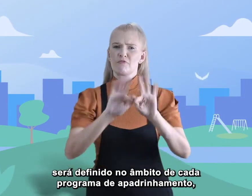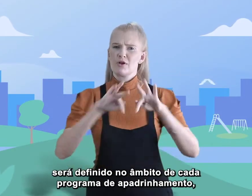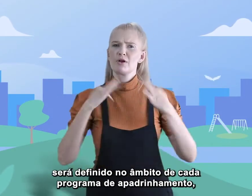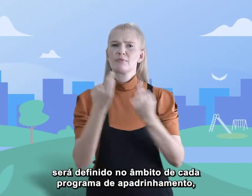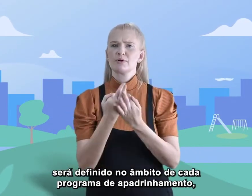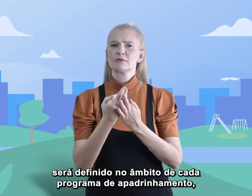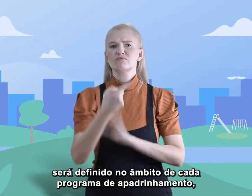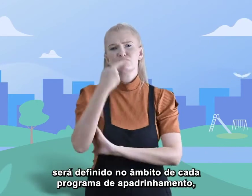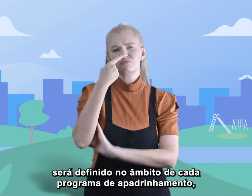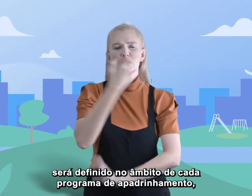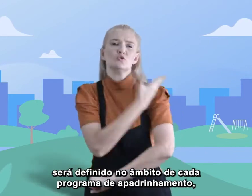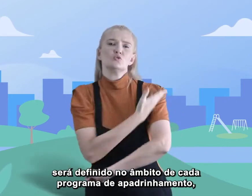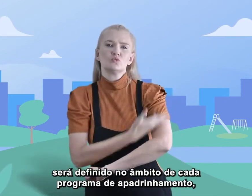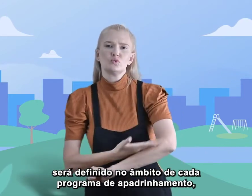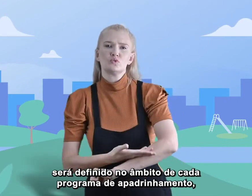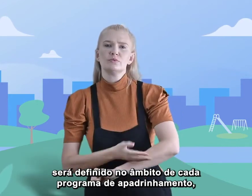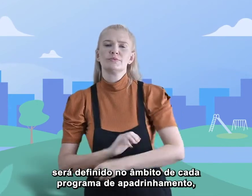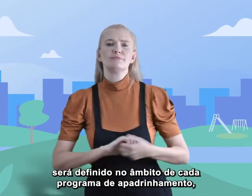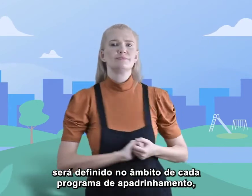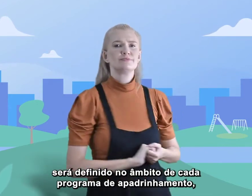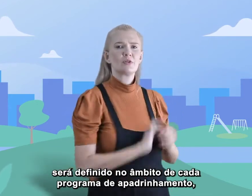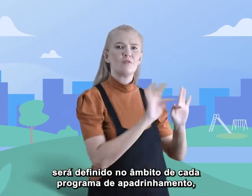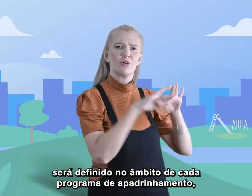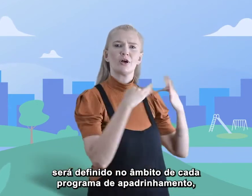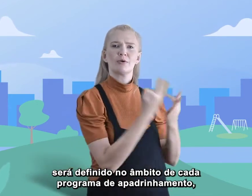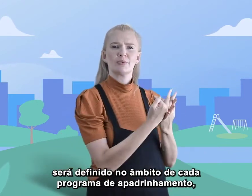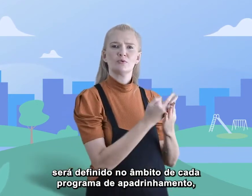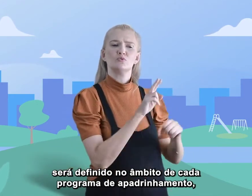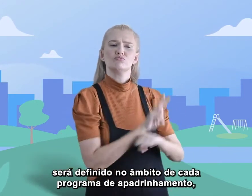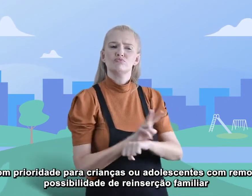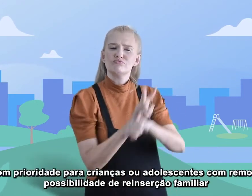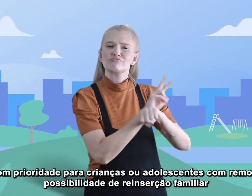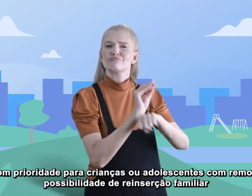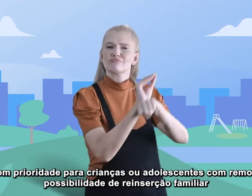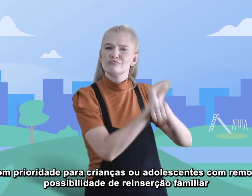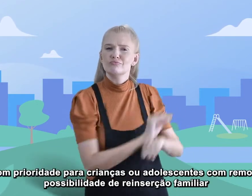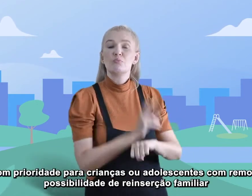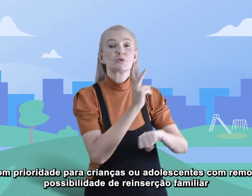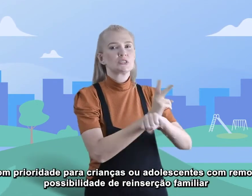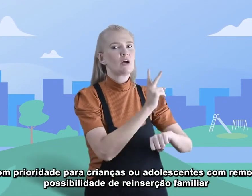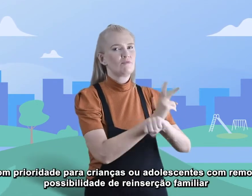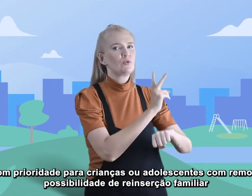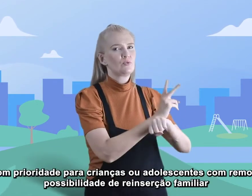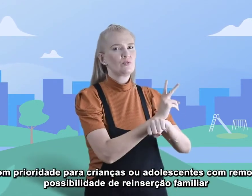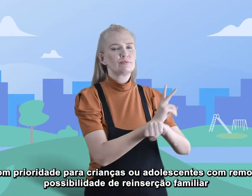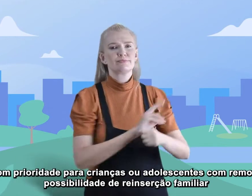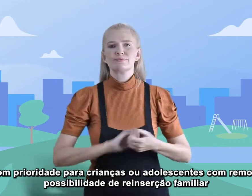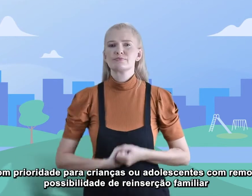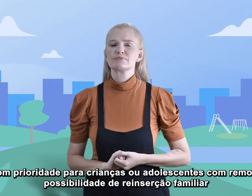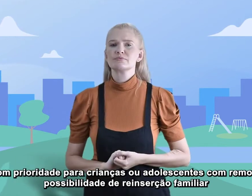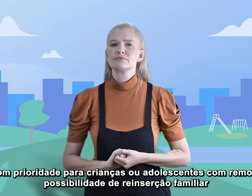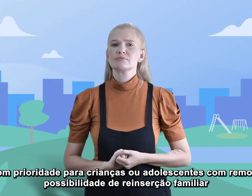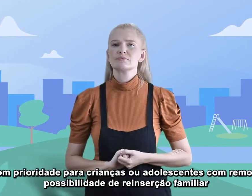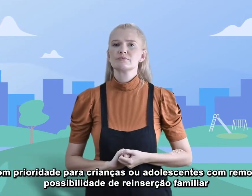definido no âmbito de cada programa de apadrinhamento, com prioridade para crianças ou adolescentes